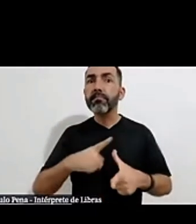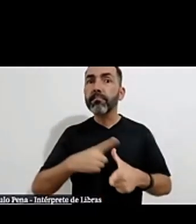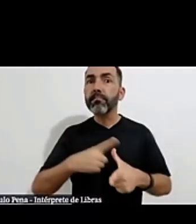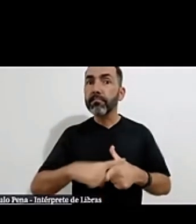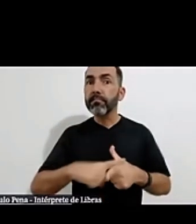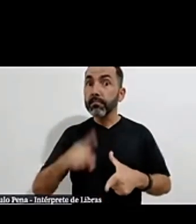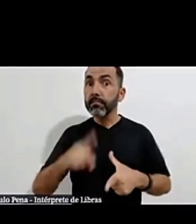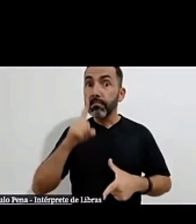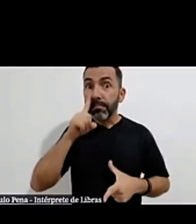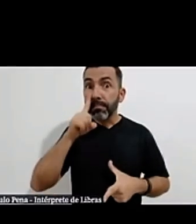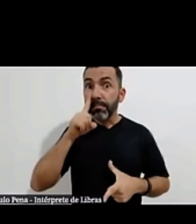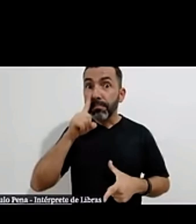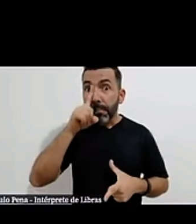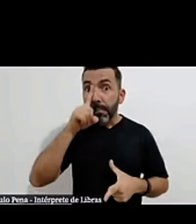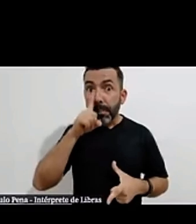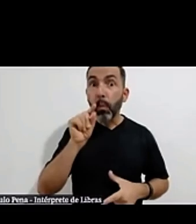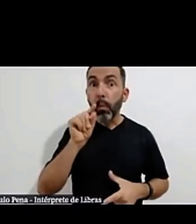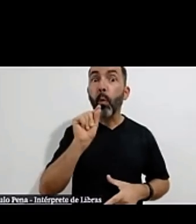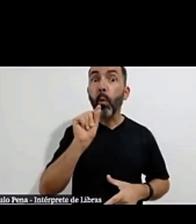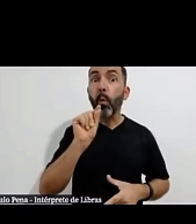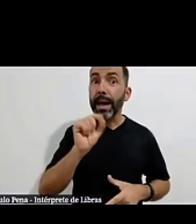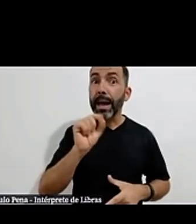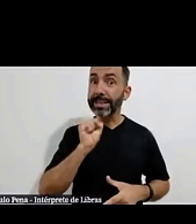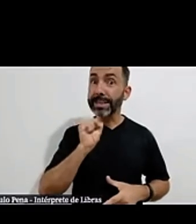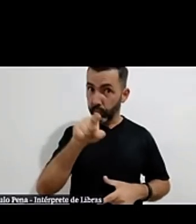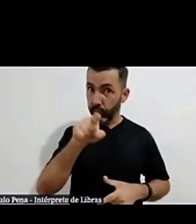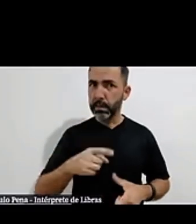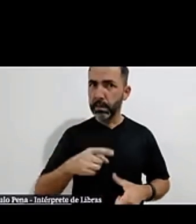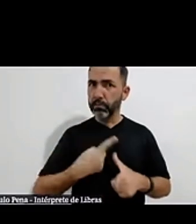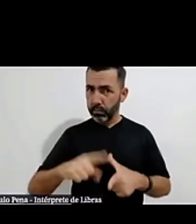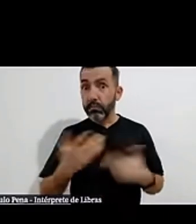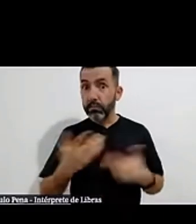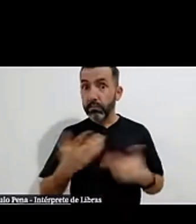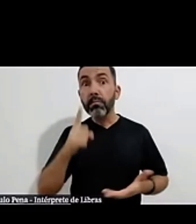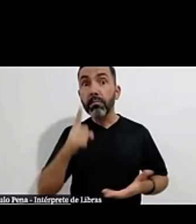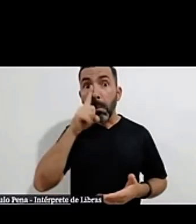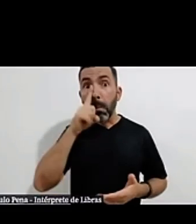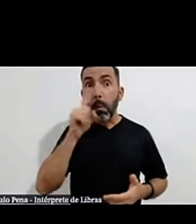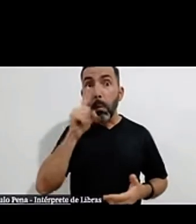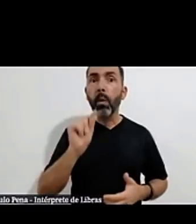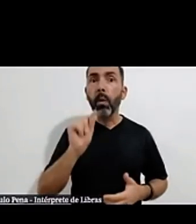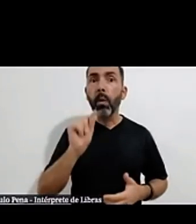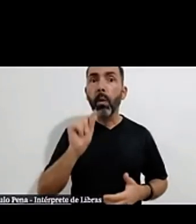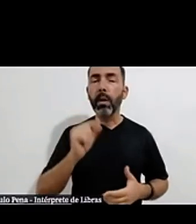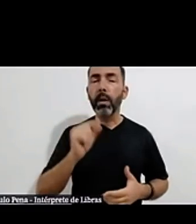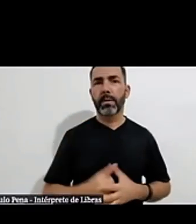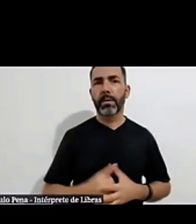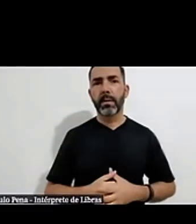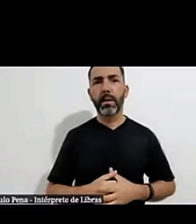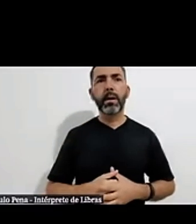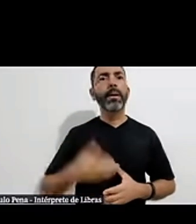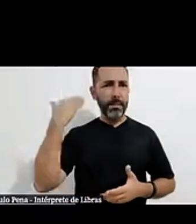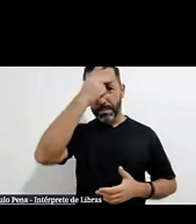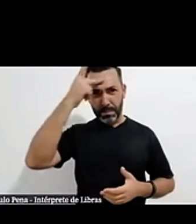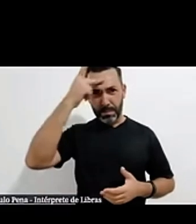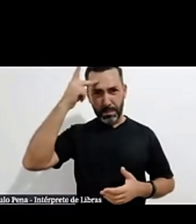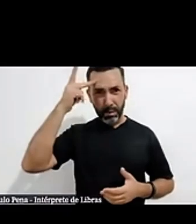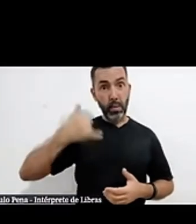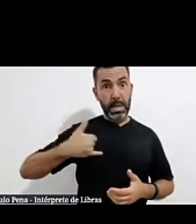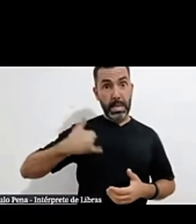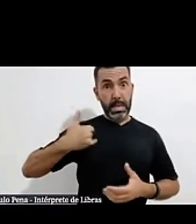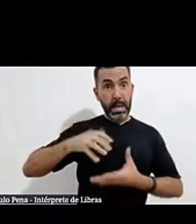passando por esse problema? Bom, esse era um problema das pessoas de idade avançada, né? Depois dos